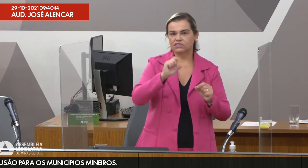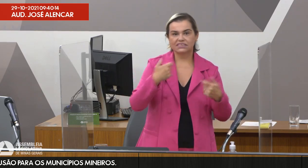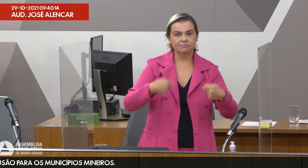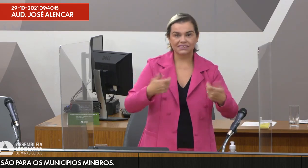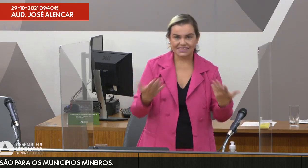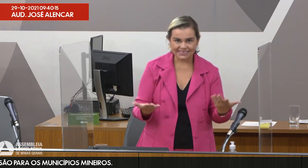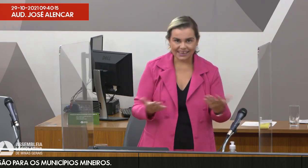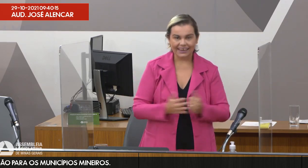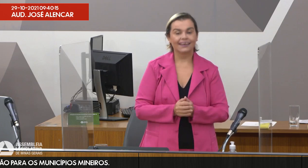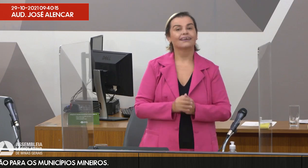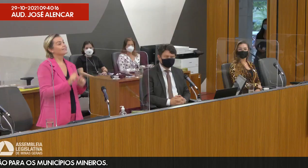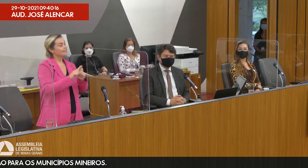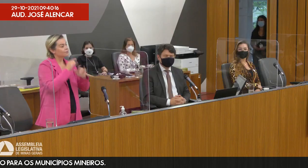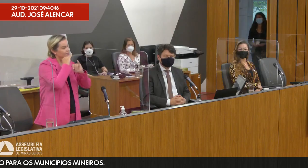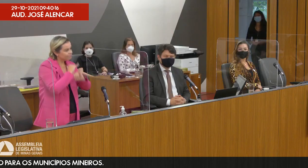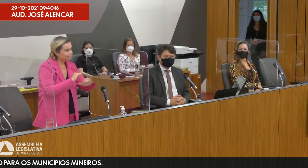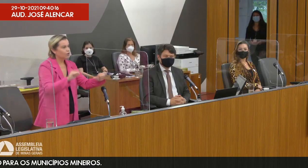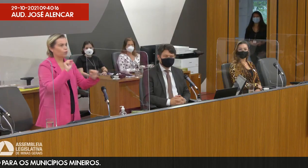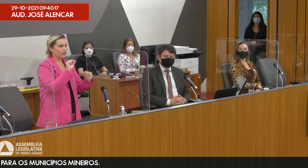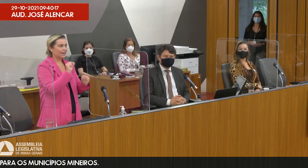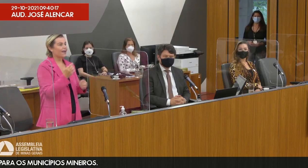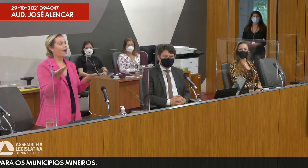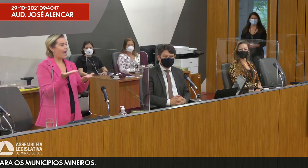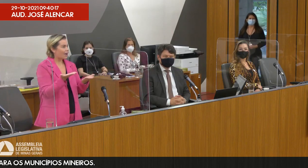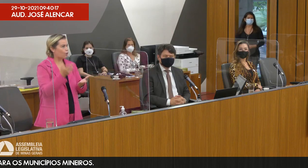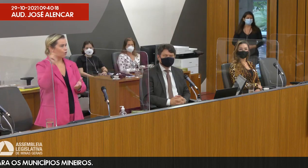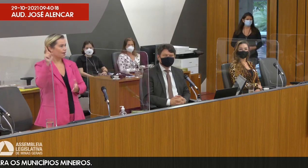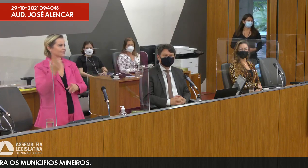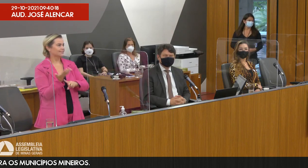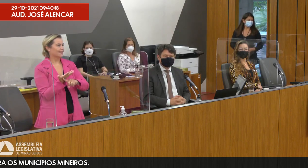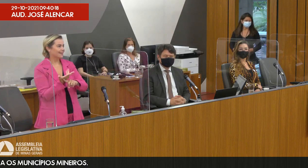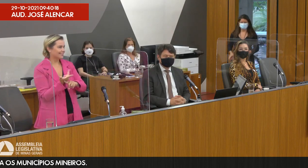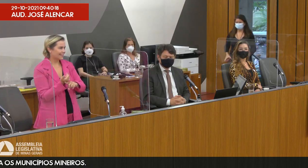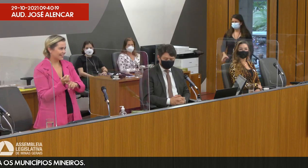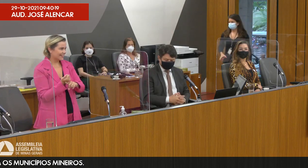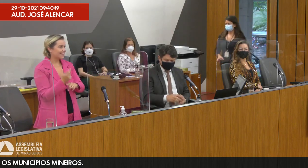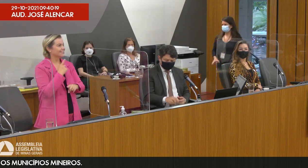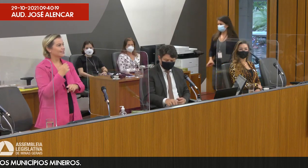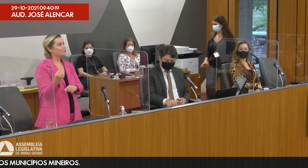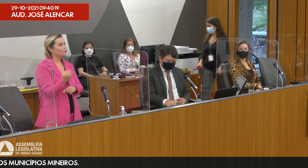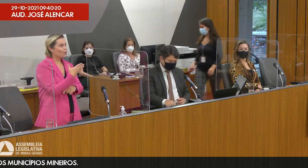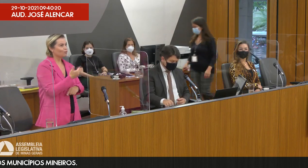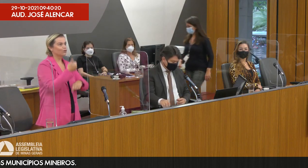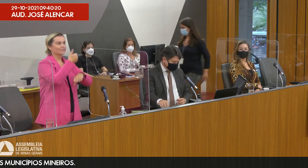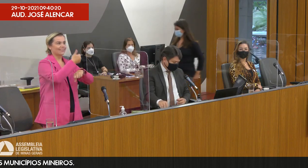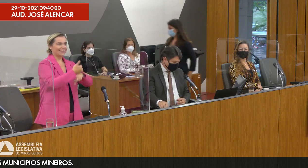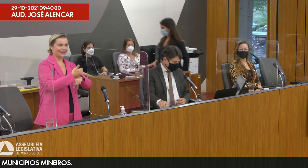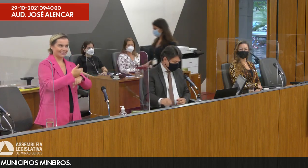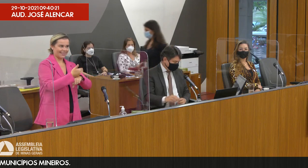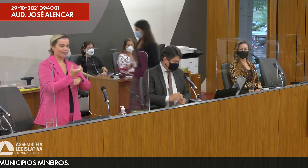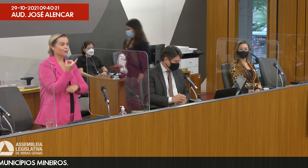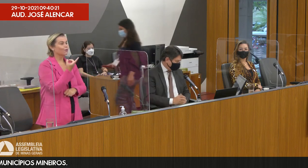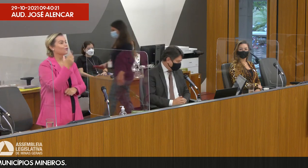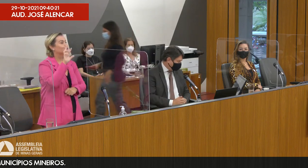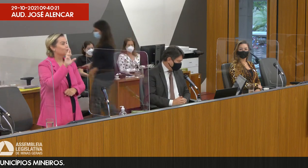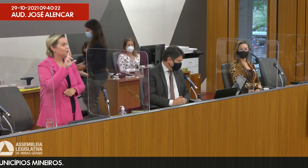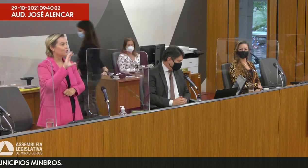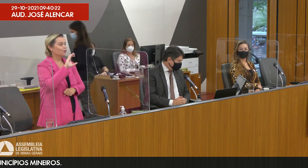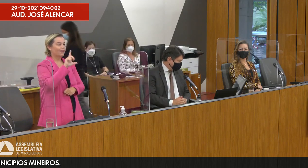deputado Zé Guilherme e dizer que a Secretaria Nacional dos Direitos da Pessoa com Deficiência está de portas